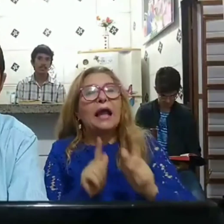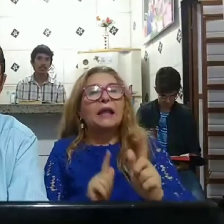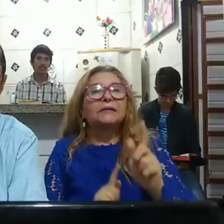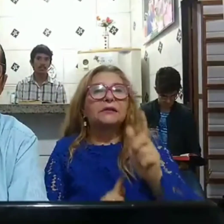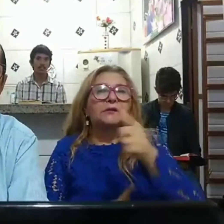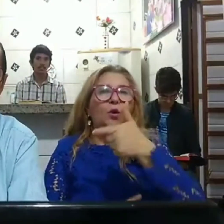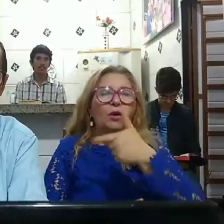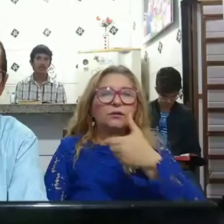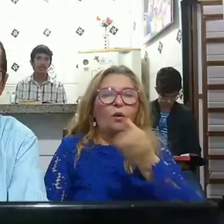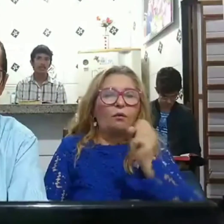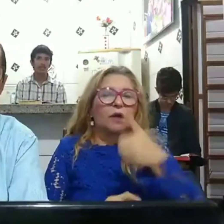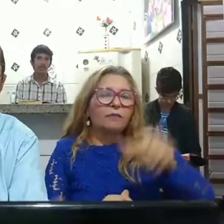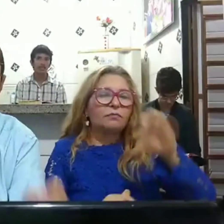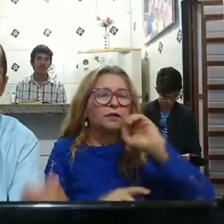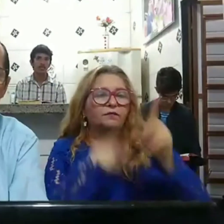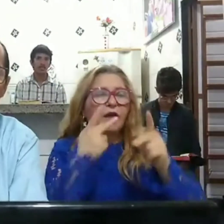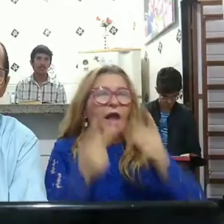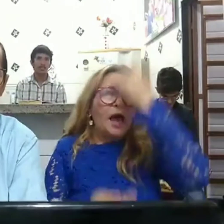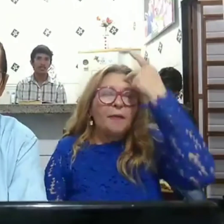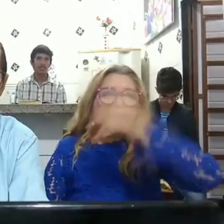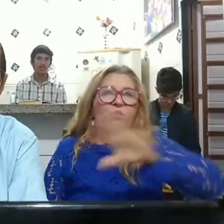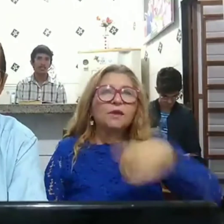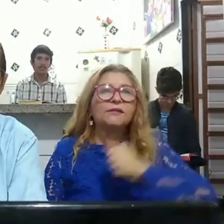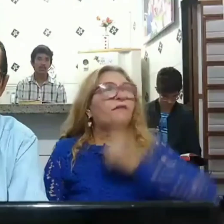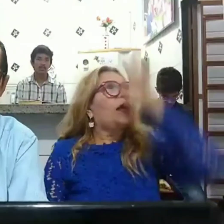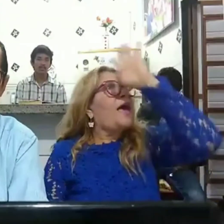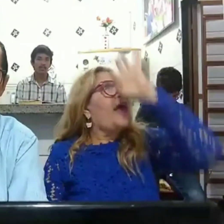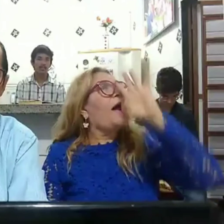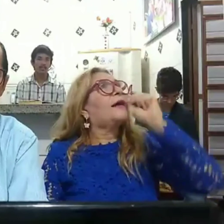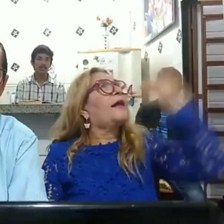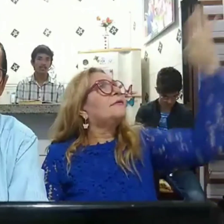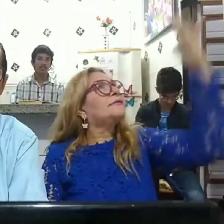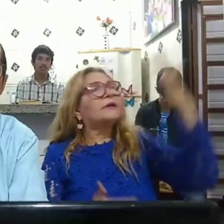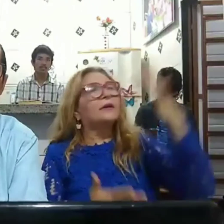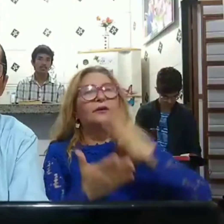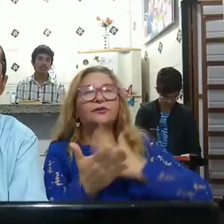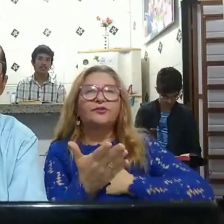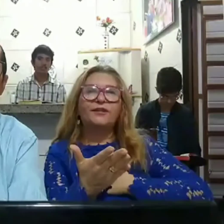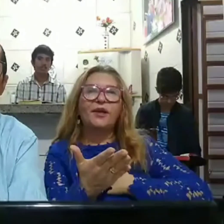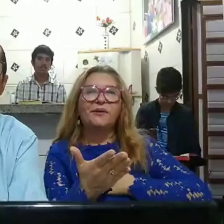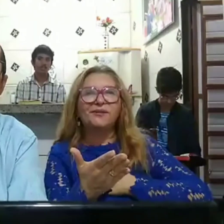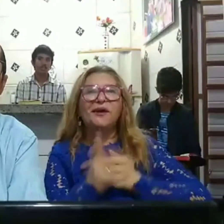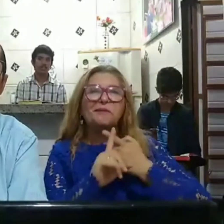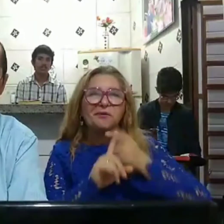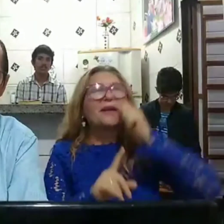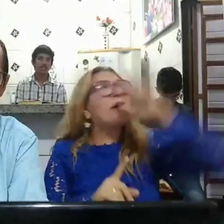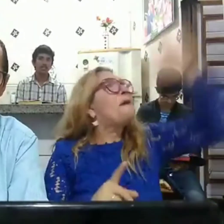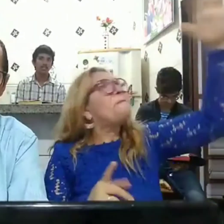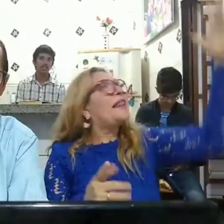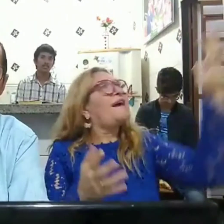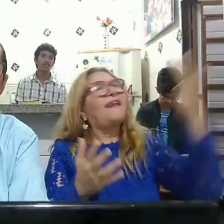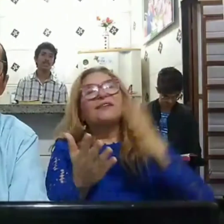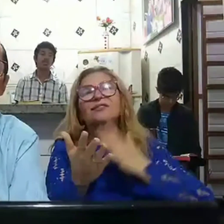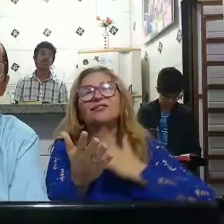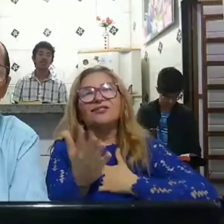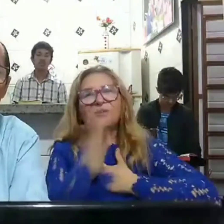que o pecador é salvo pela graça de Deus. Porque pela graça sois